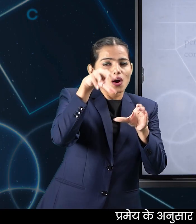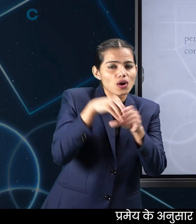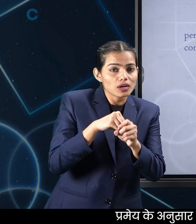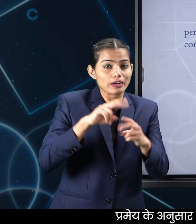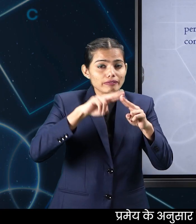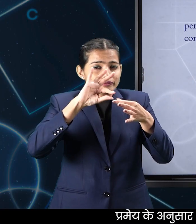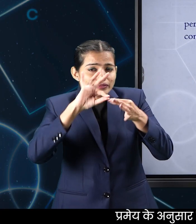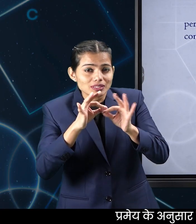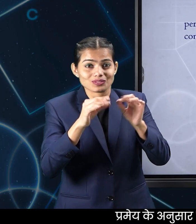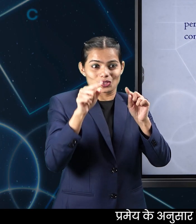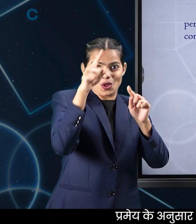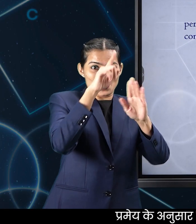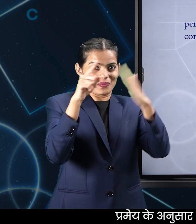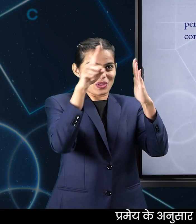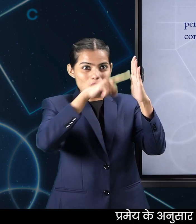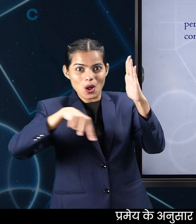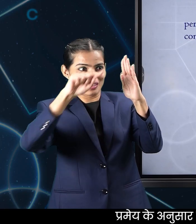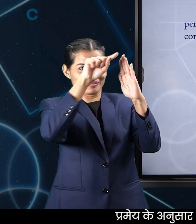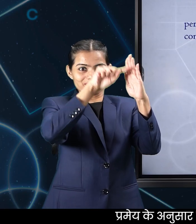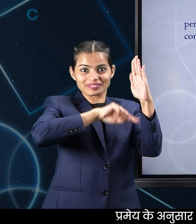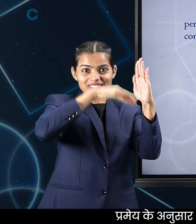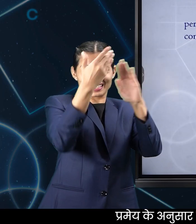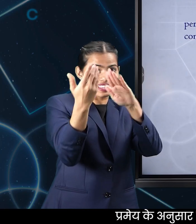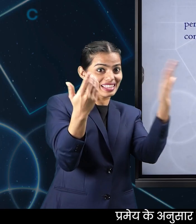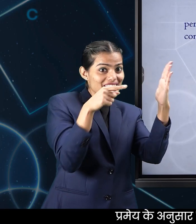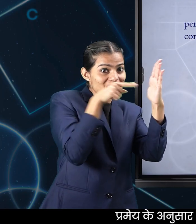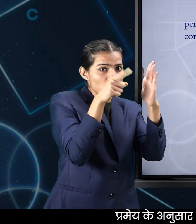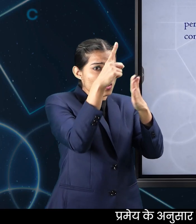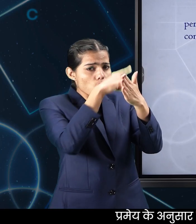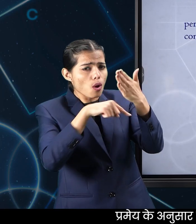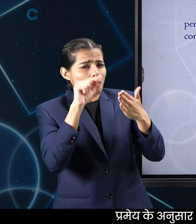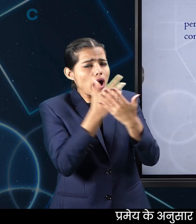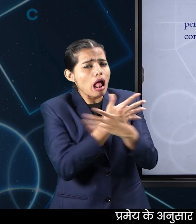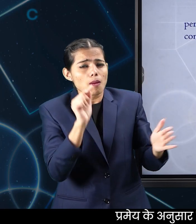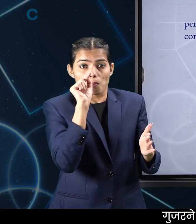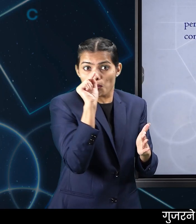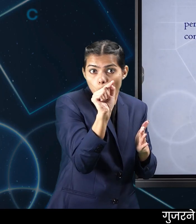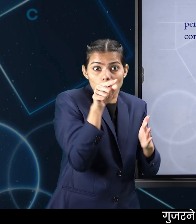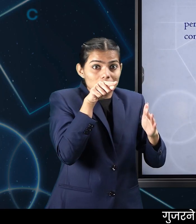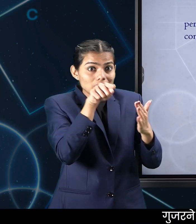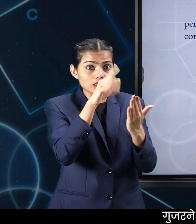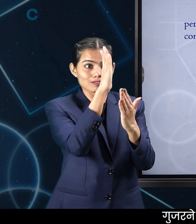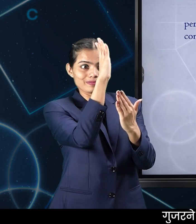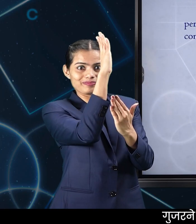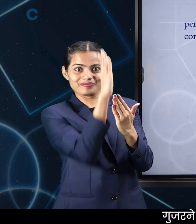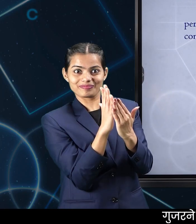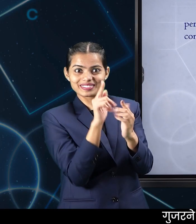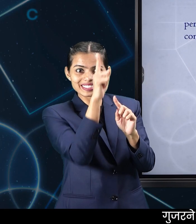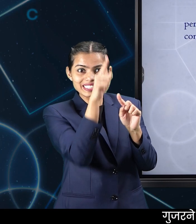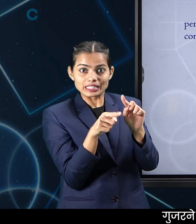प्रमेय के अनुसार किसी भी बिंदु पर वृत्त की स्पर्शिका संपर्क बिंदु से गुजरने वाली वृत्त की त्रिज्या